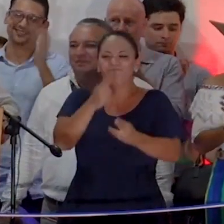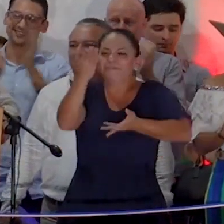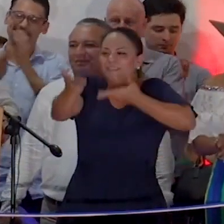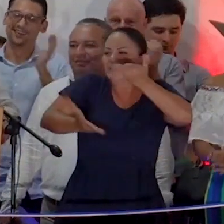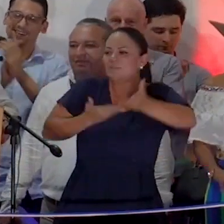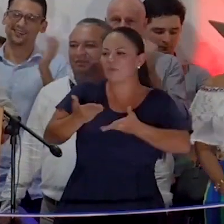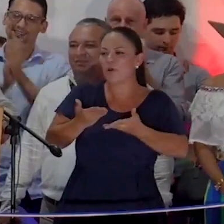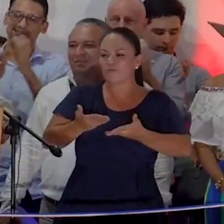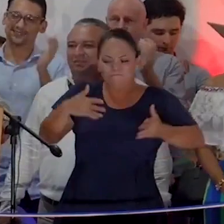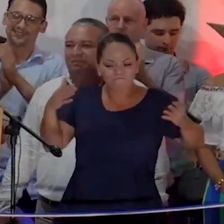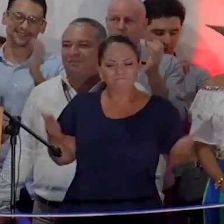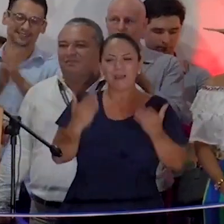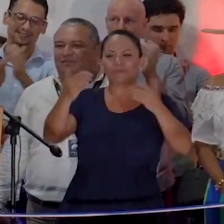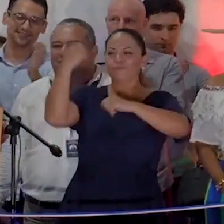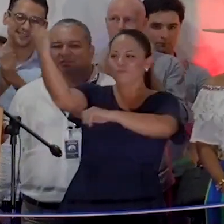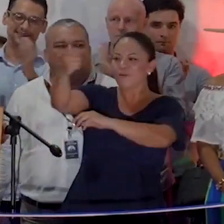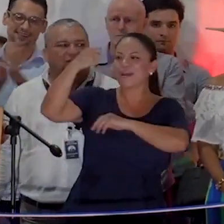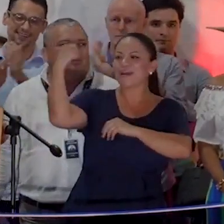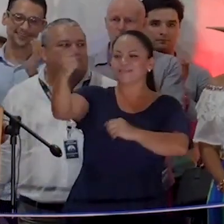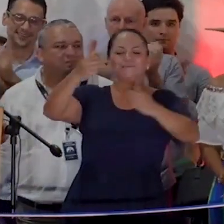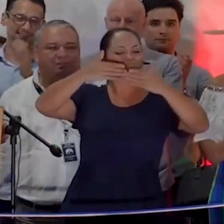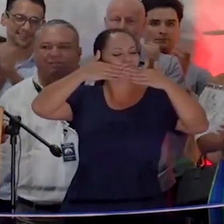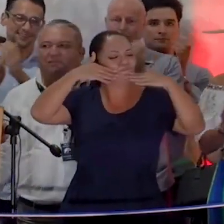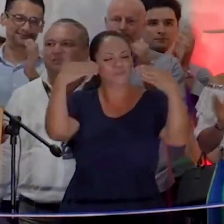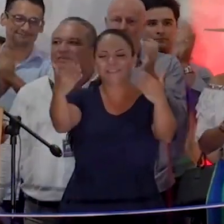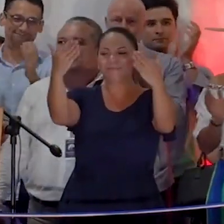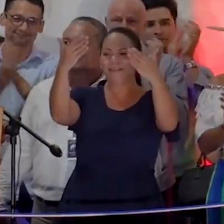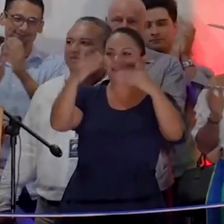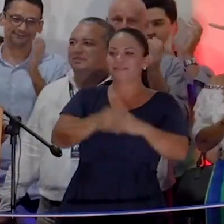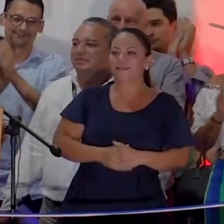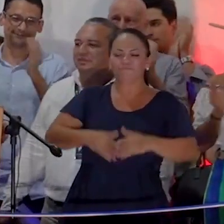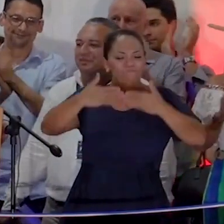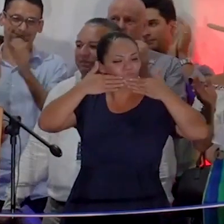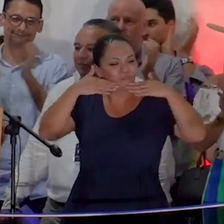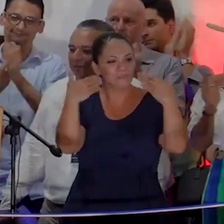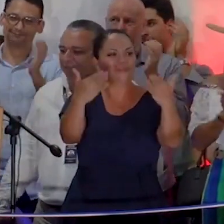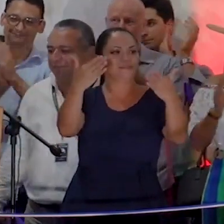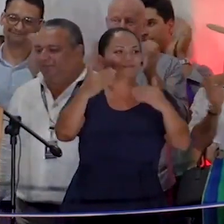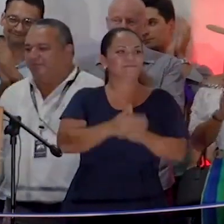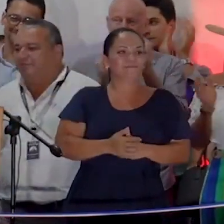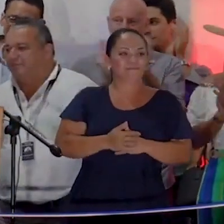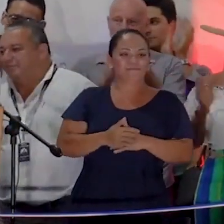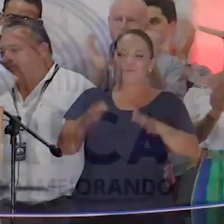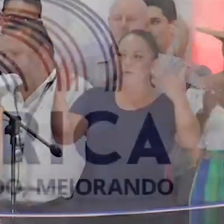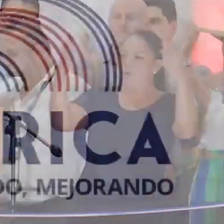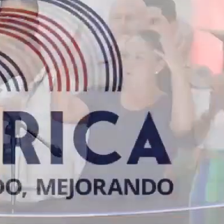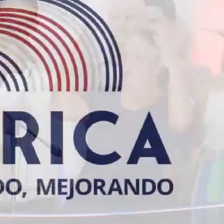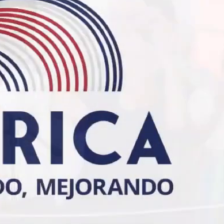¡Vamos, Guanacaste! Muchísimas gracias. Muchísimas gracias.